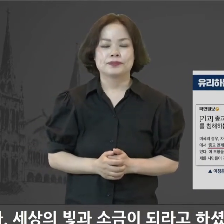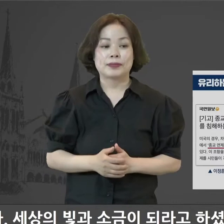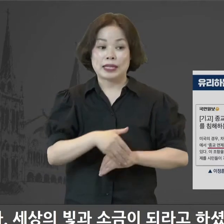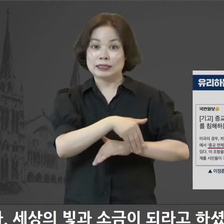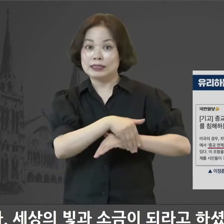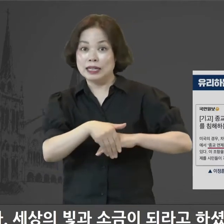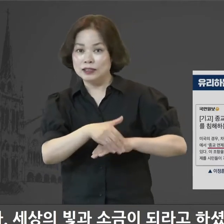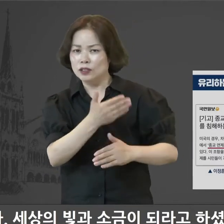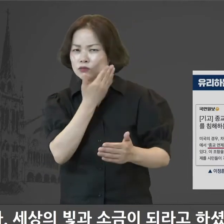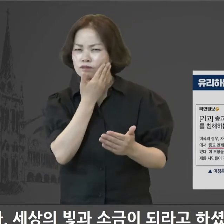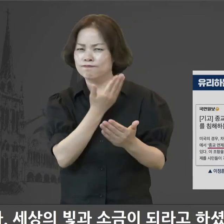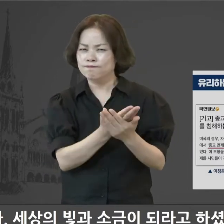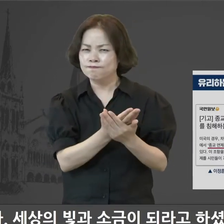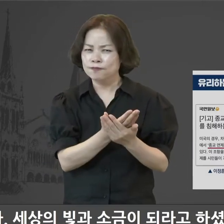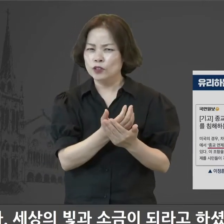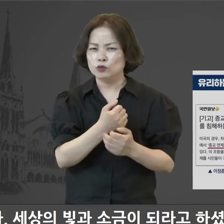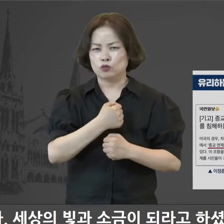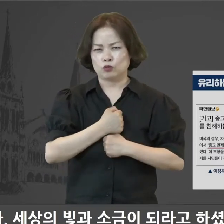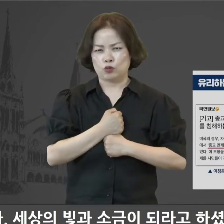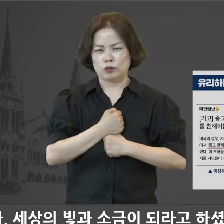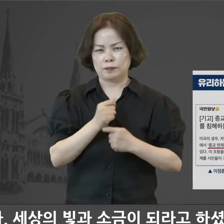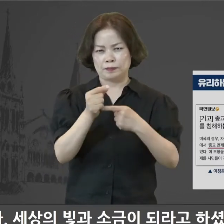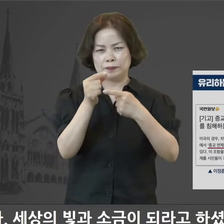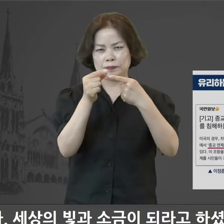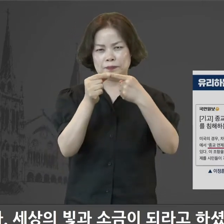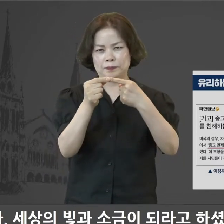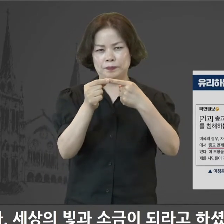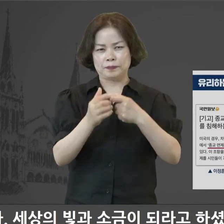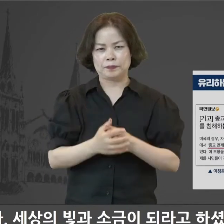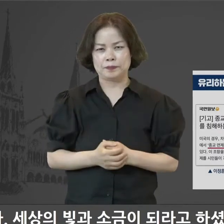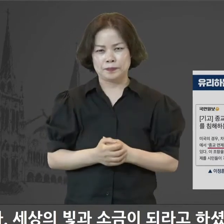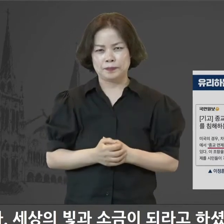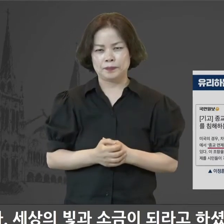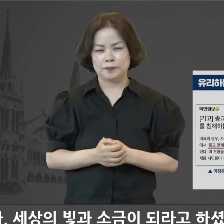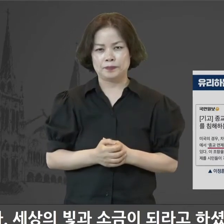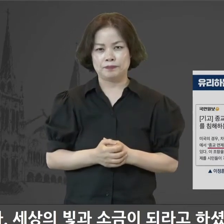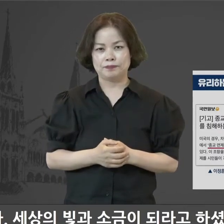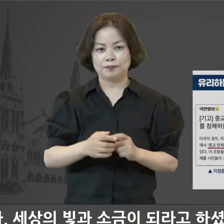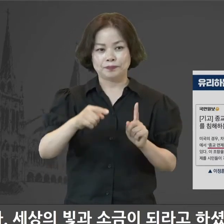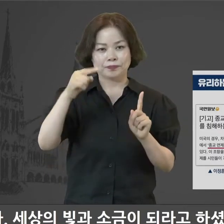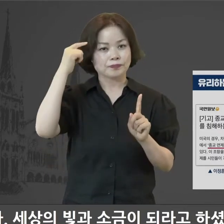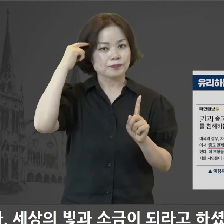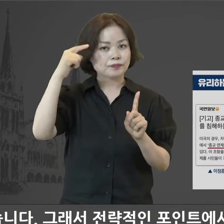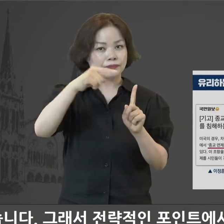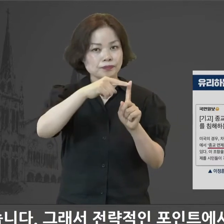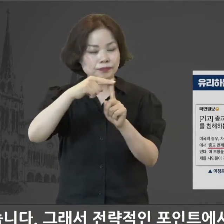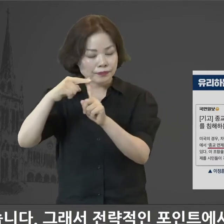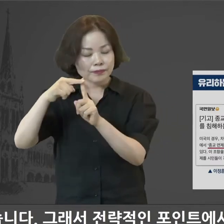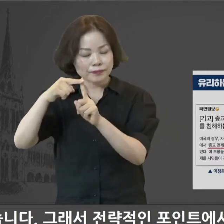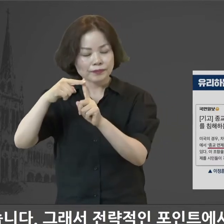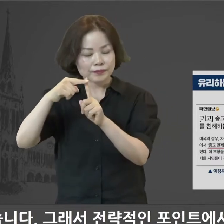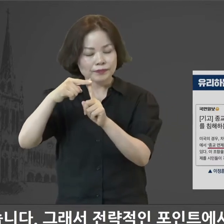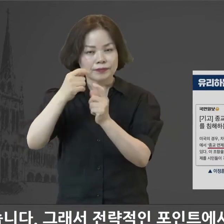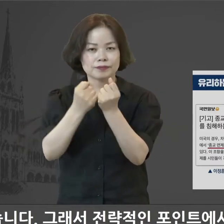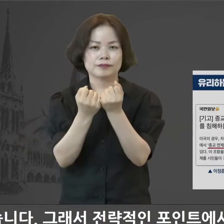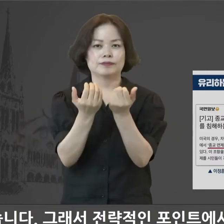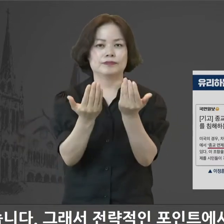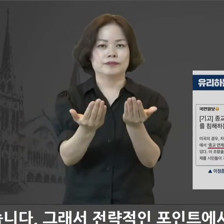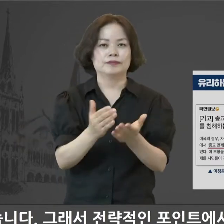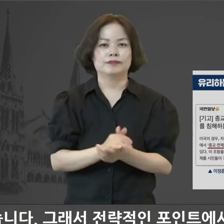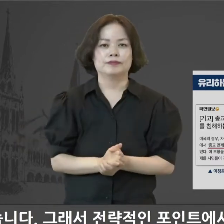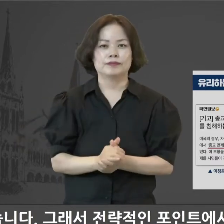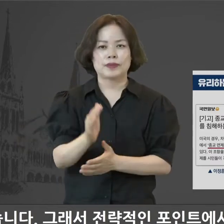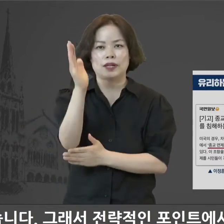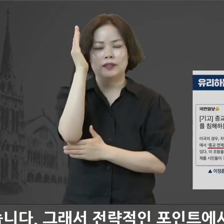전략적인 포인트에서 우리가 조심해야 될 거 하나, 그 다음에 긍정적인 방향에서 하나, 이렇게 설명해 드리면서